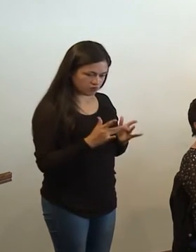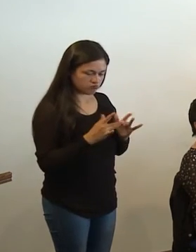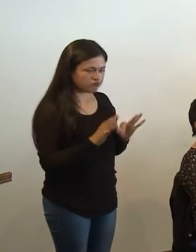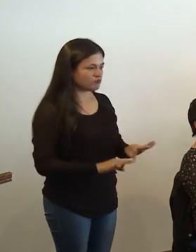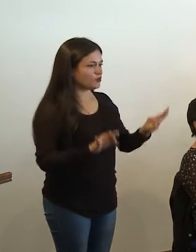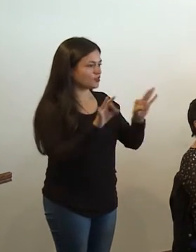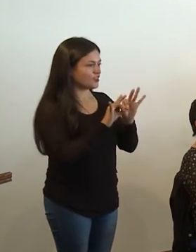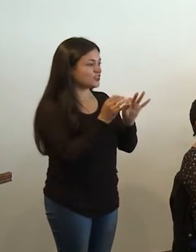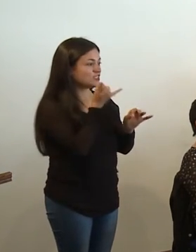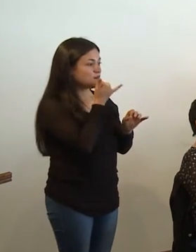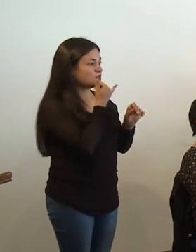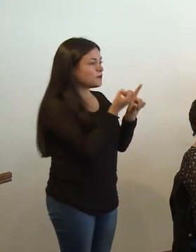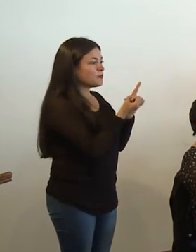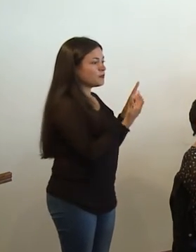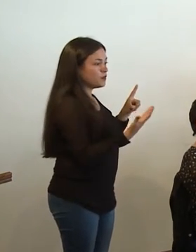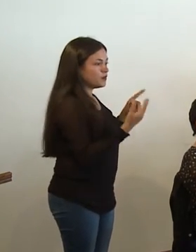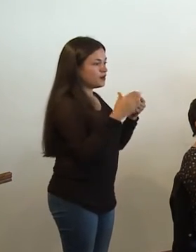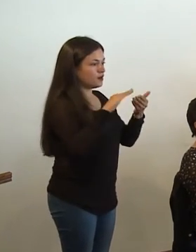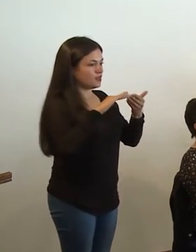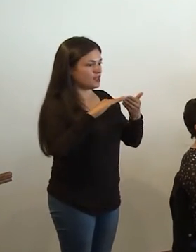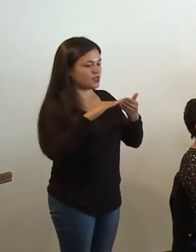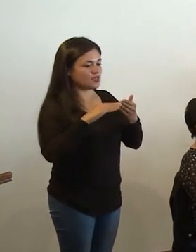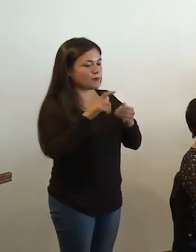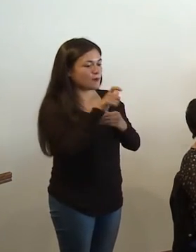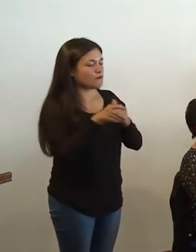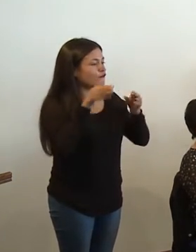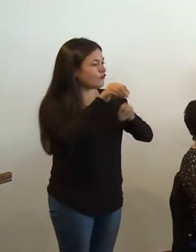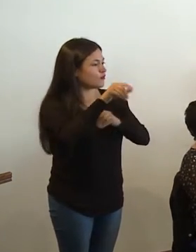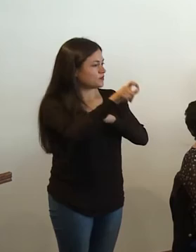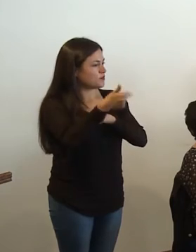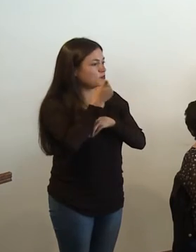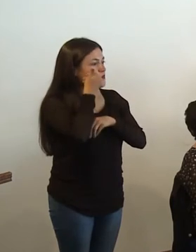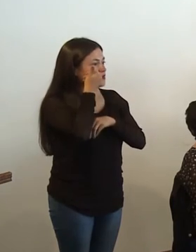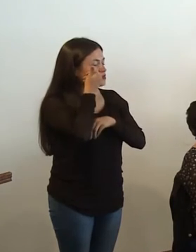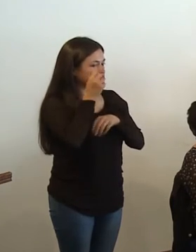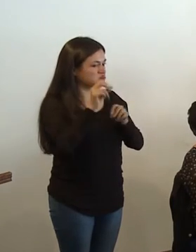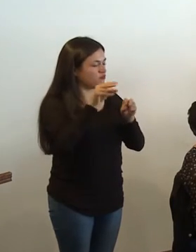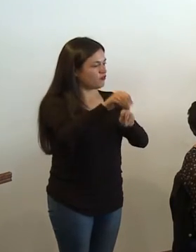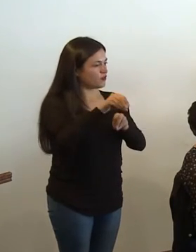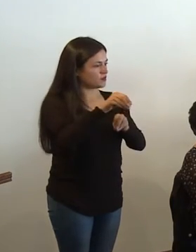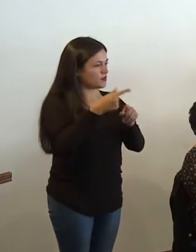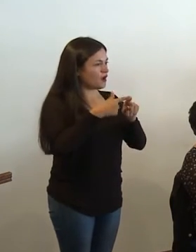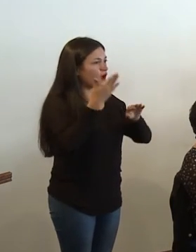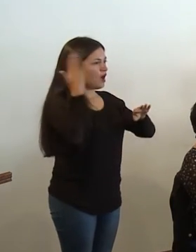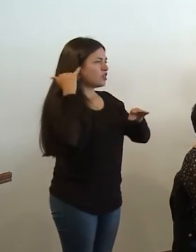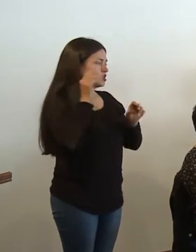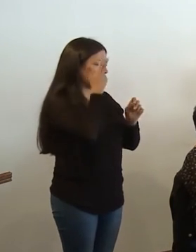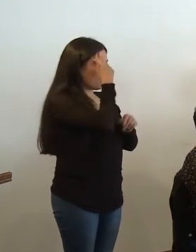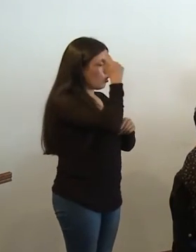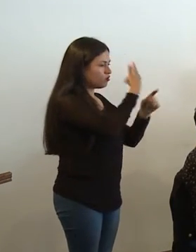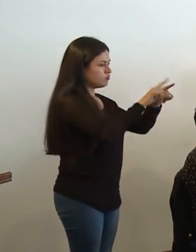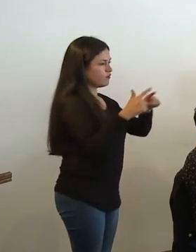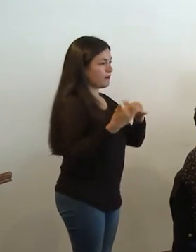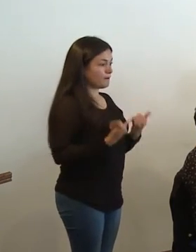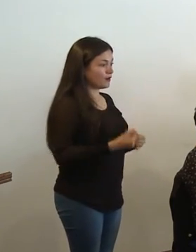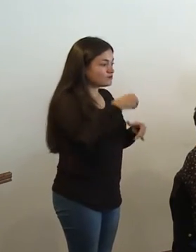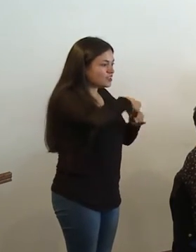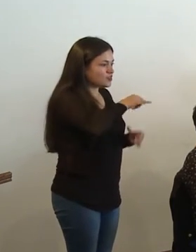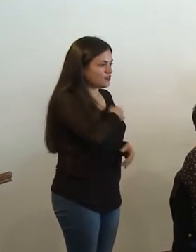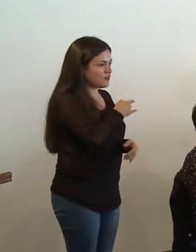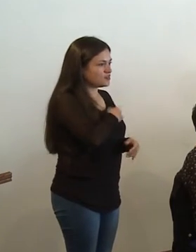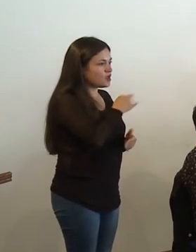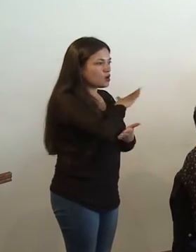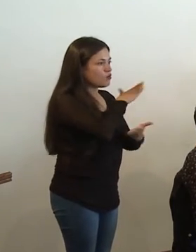encuentro entre educación popular y educación de adultos. En otros momentos seguramente había habido mucho, pero acá, en este contexto. Entonces, ¿qué pasaba? En